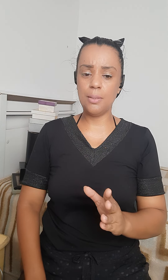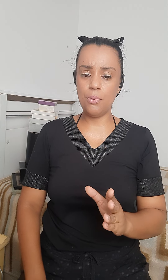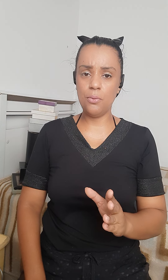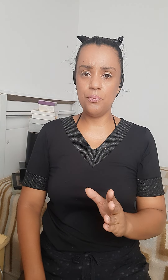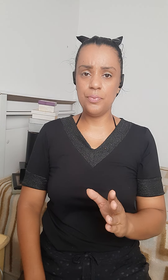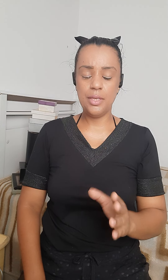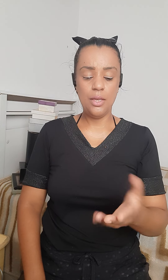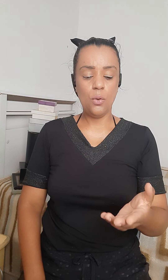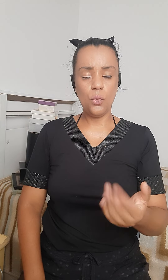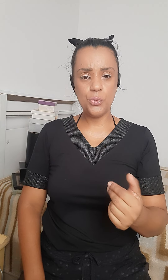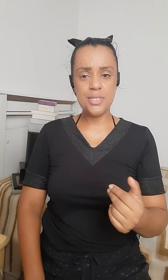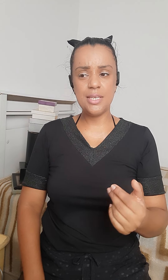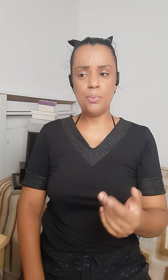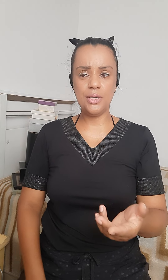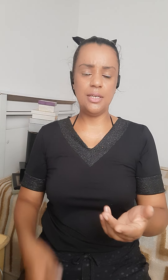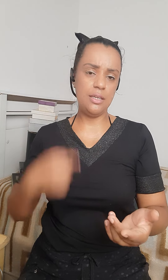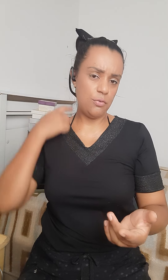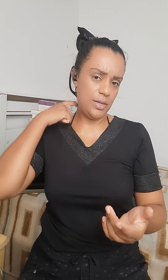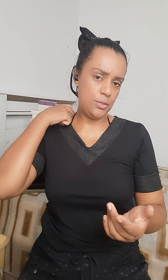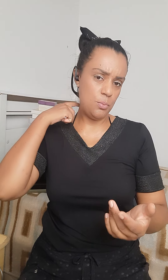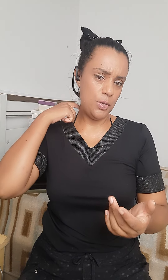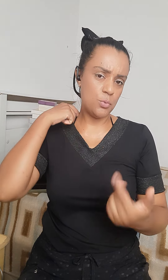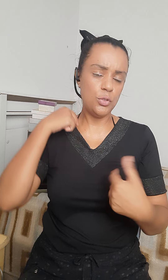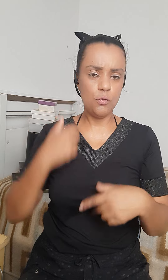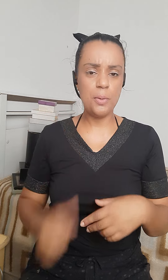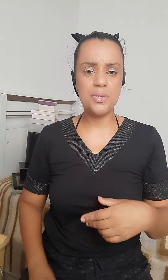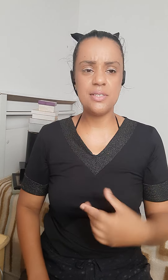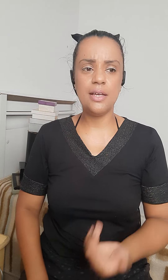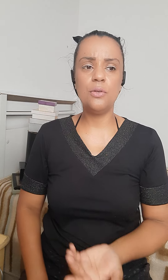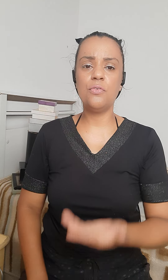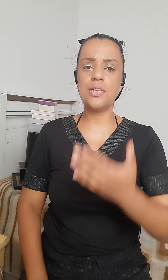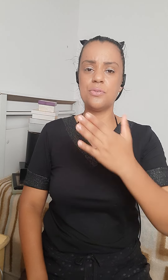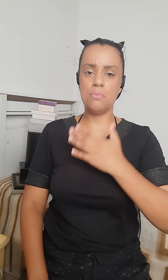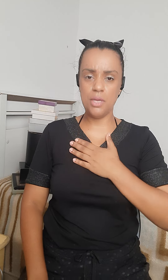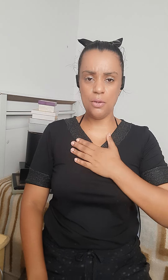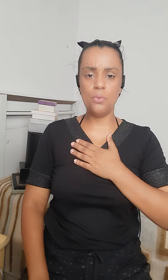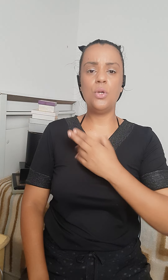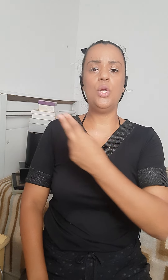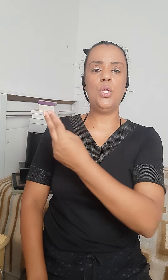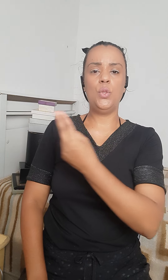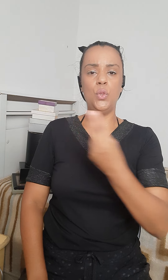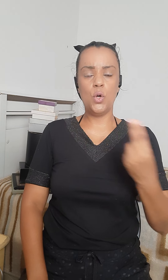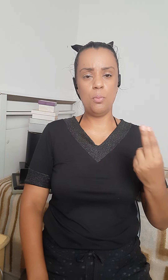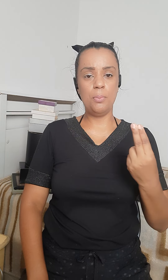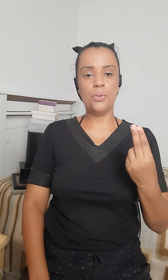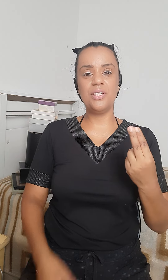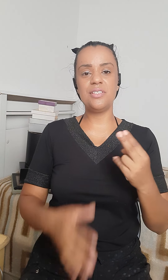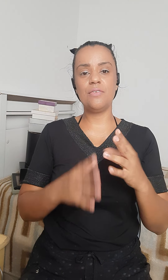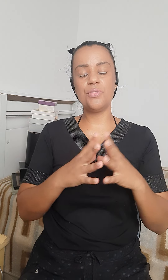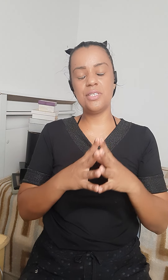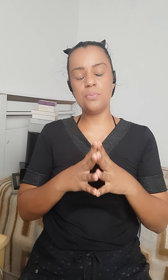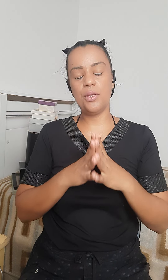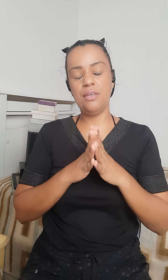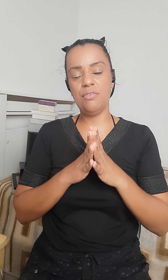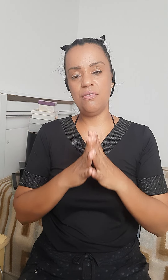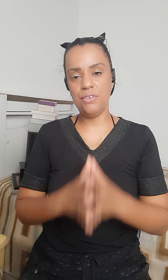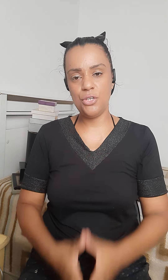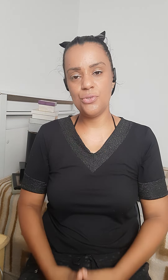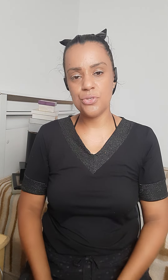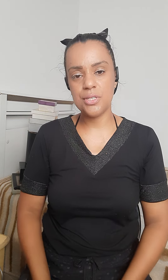bom? Outro exemplo aqui, que nem eu falei do meu. Quando eu vou me apresentar, eu não faço meu nome, porque vocês podem ver vídeos